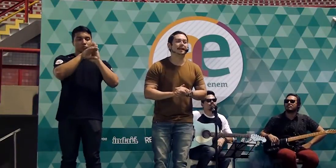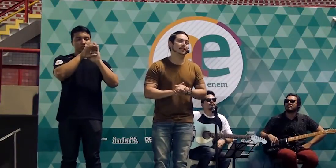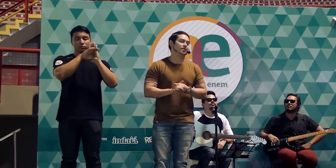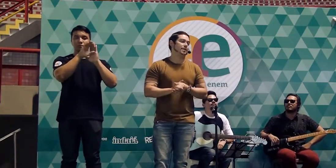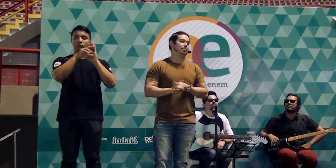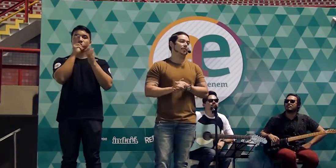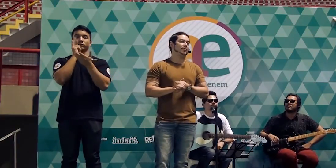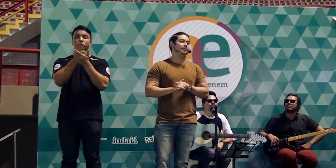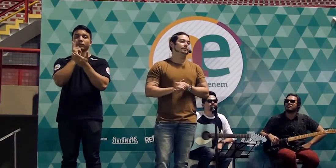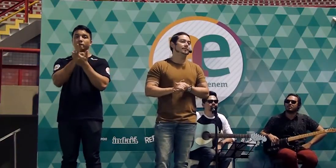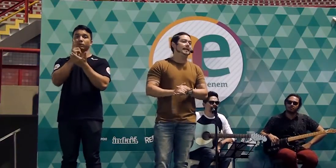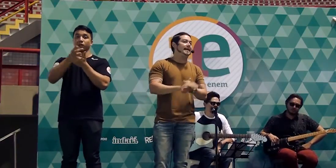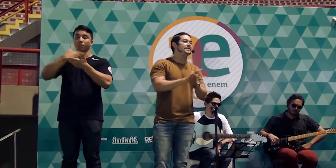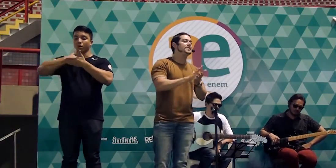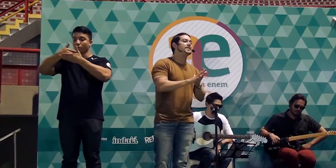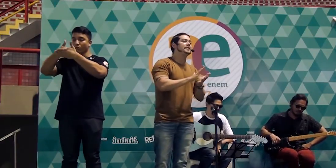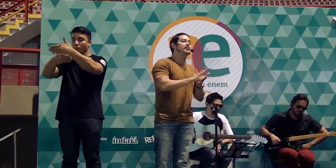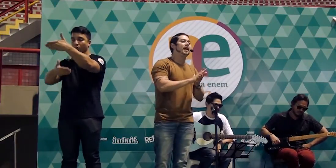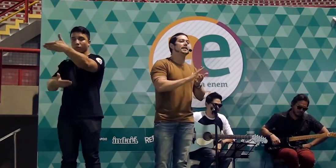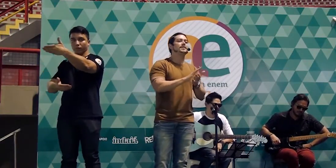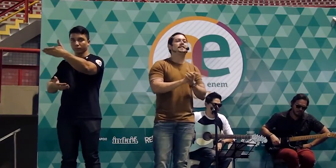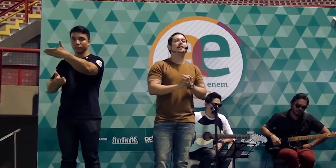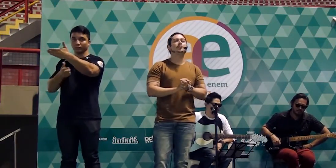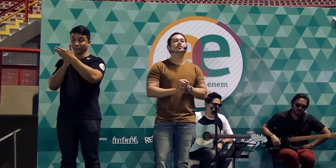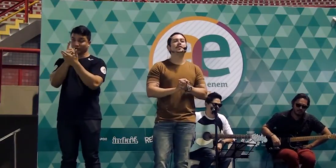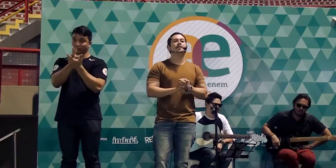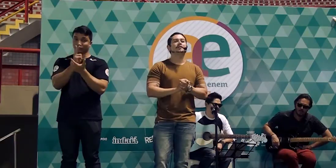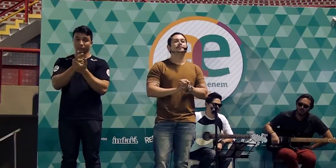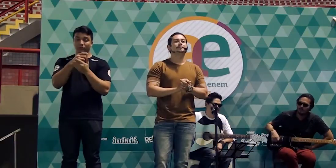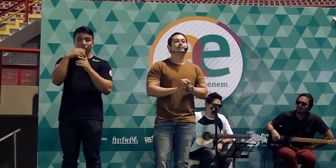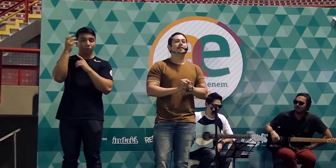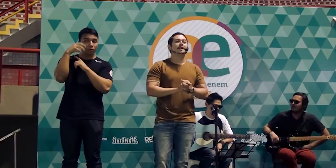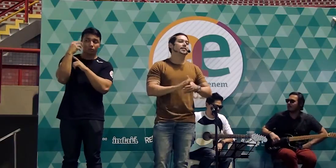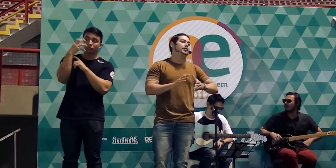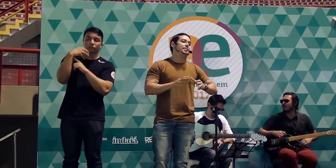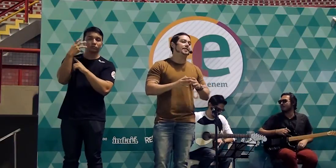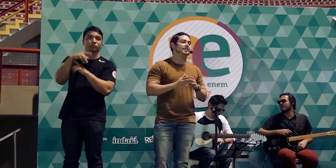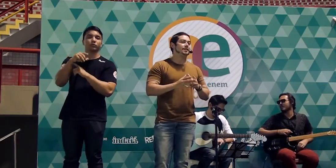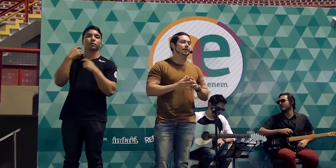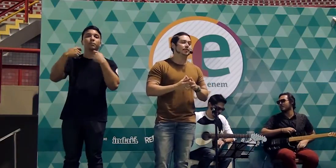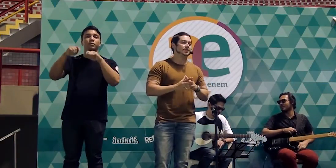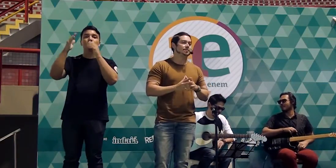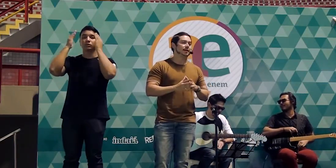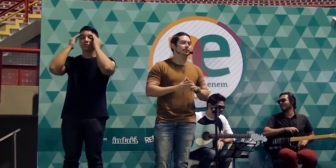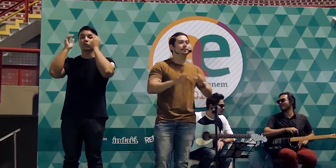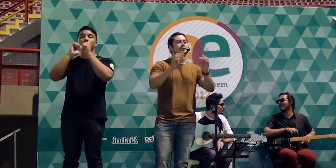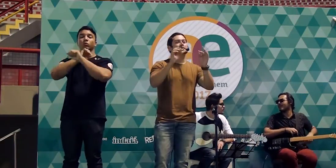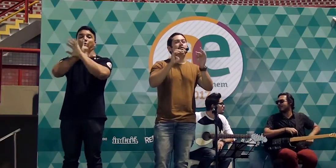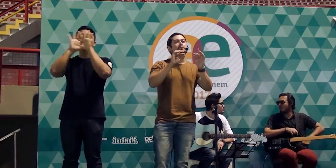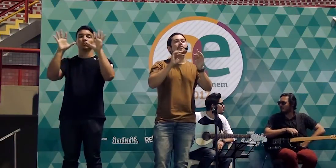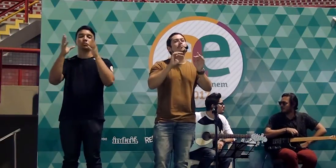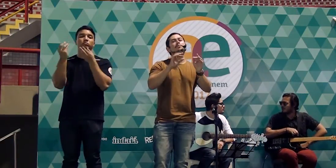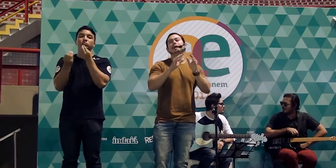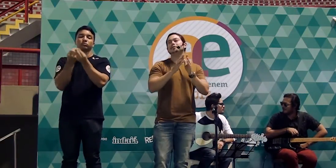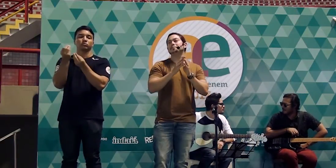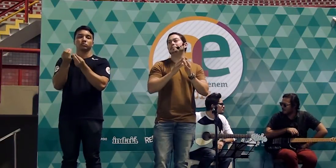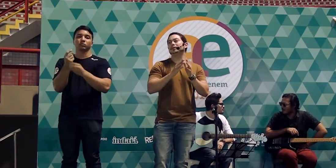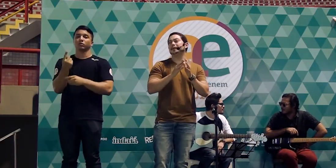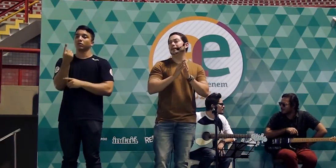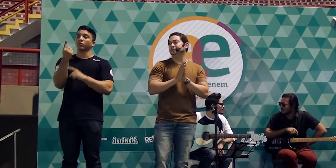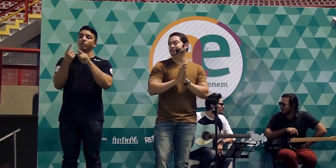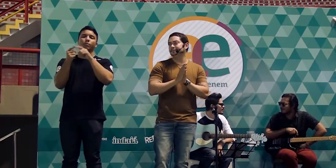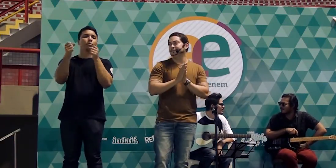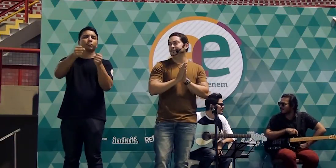sempre está na nossa prova, que ele cita várias vezes na música e que a gente precisa ter conhecimento. Um tal